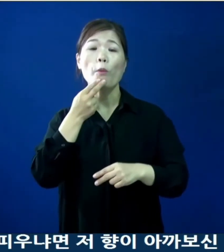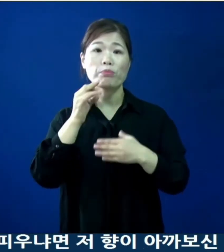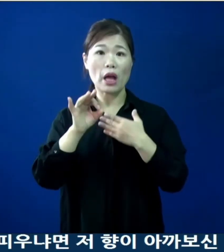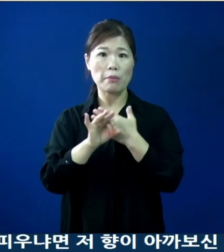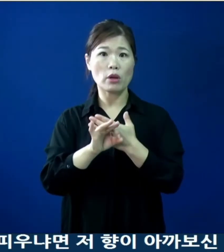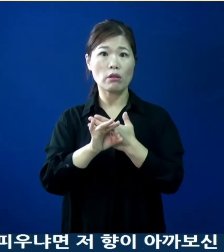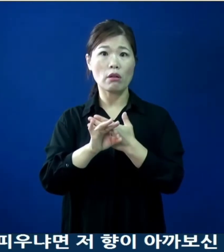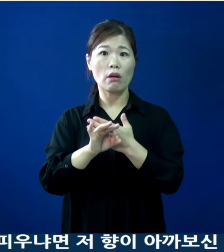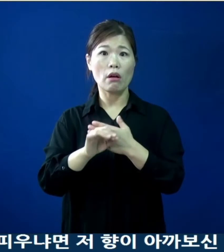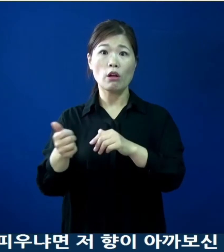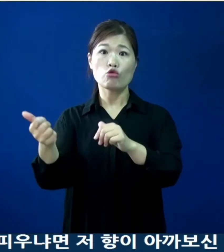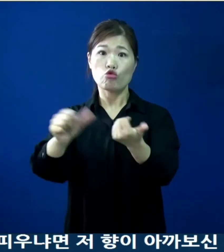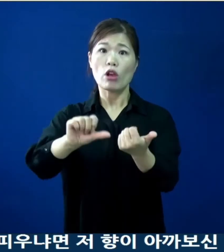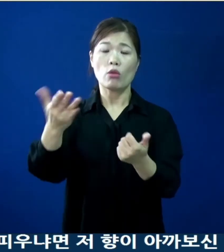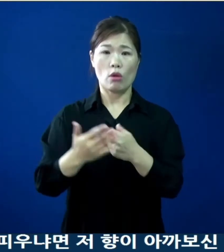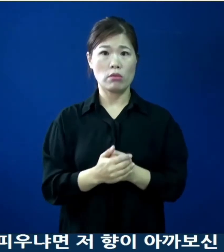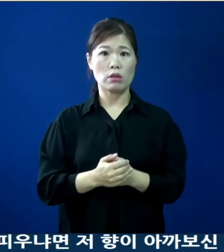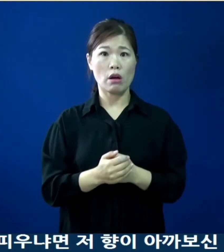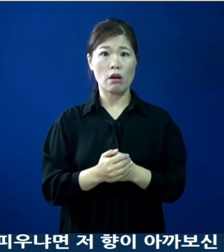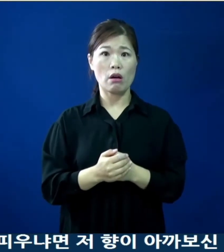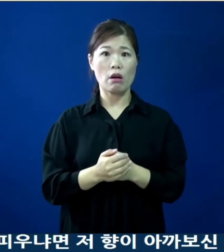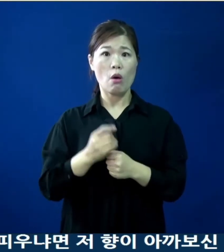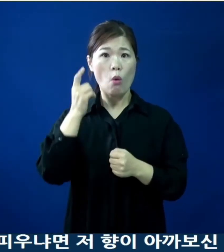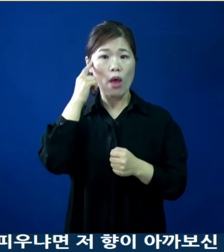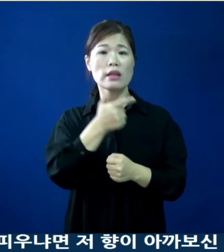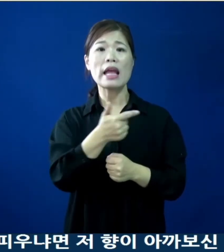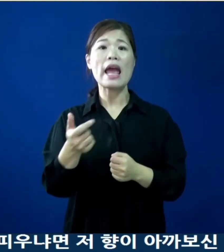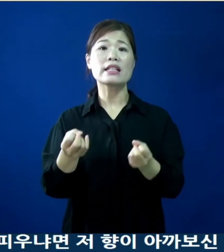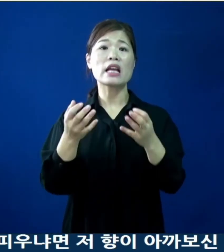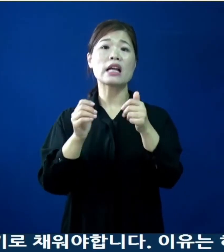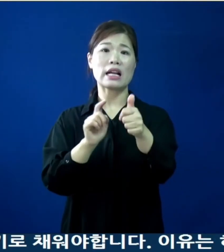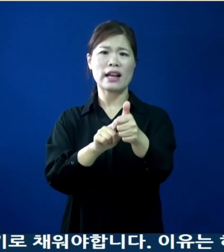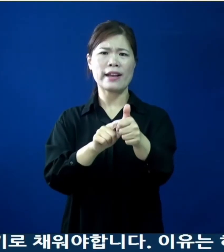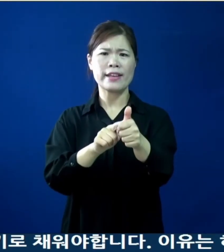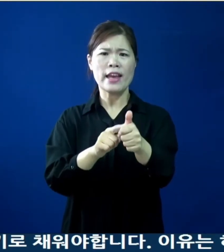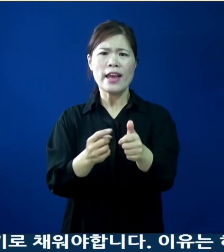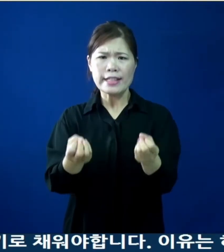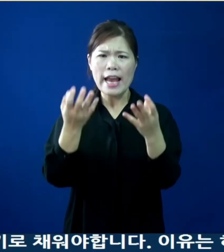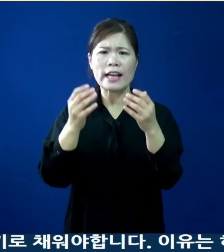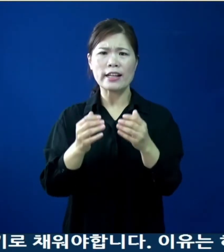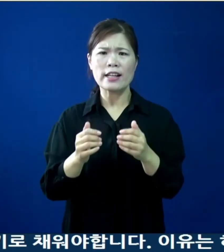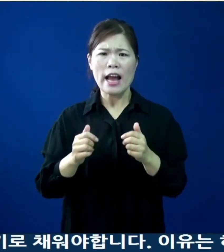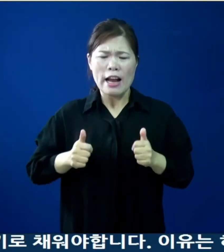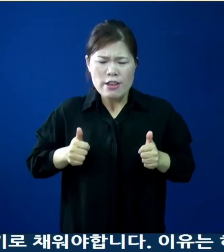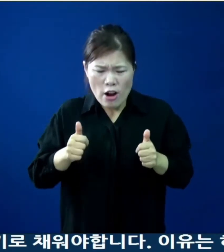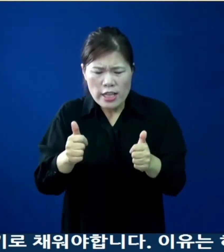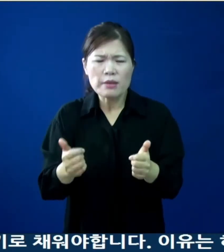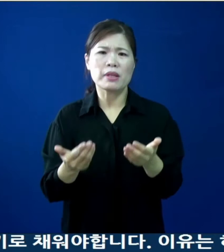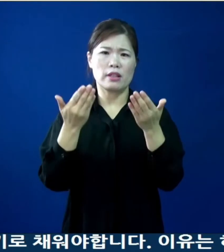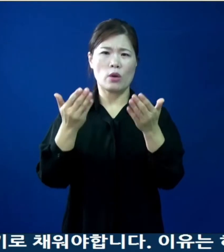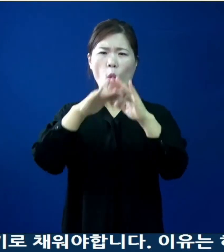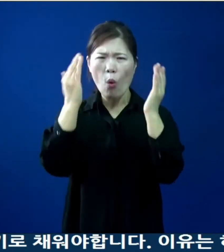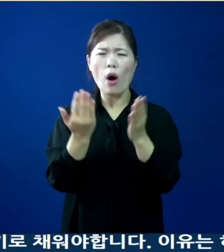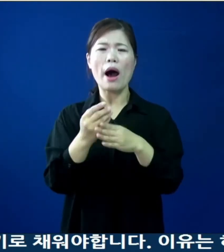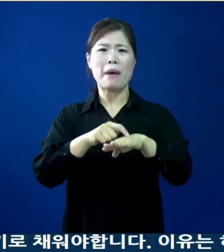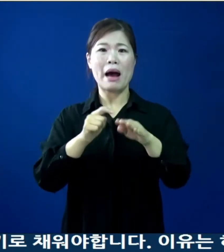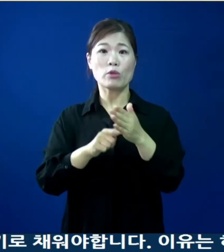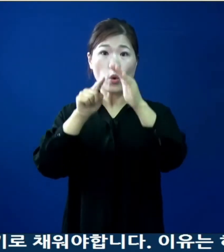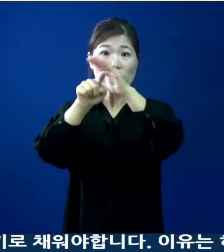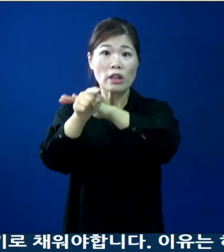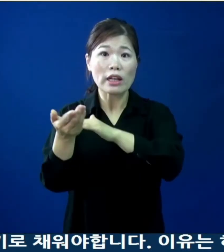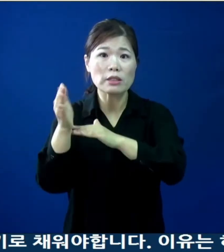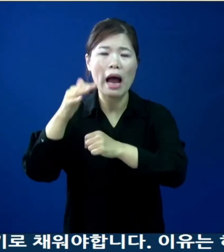거룩함을 아무리 대제사장이 제사를 열심히 드리고 온전한 마음으로 들어갔다 하더라도